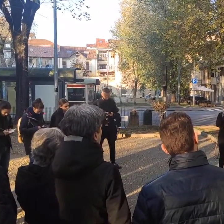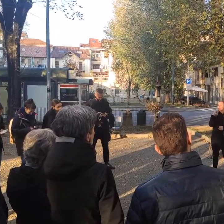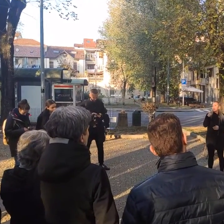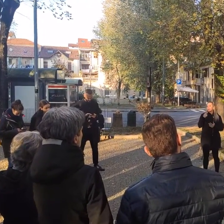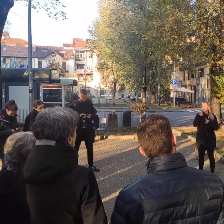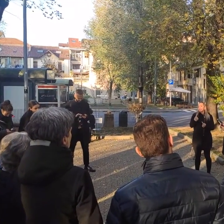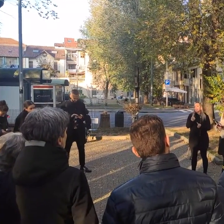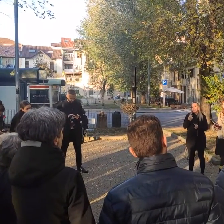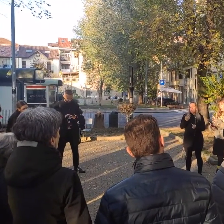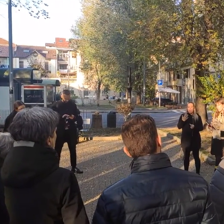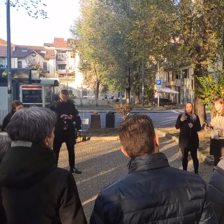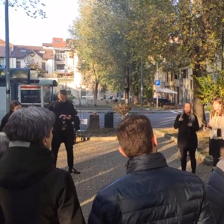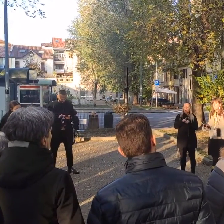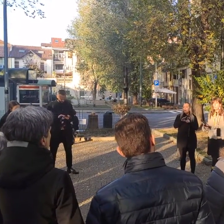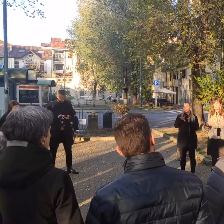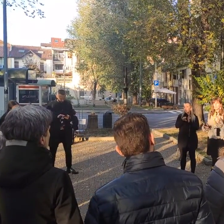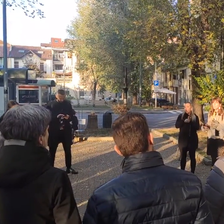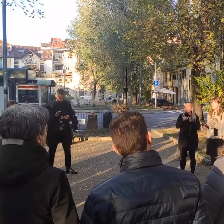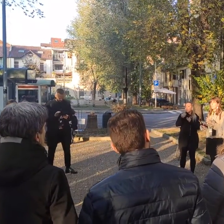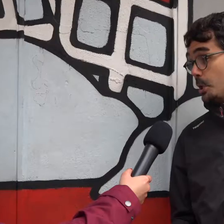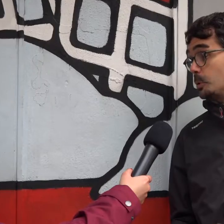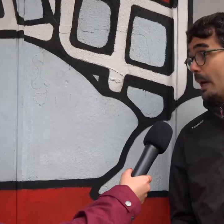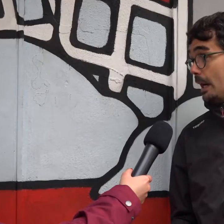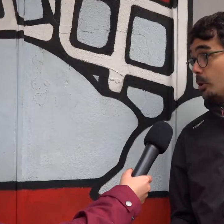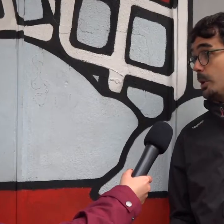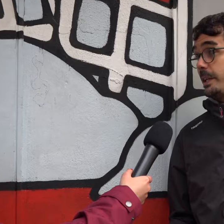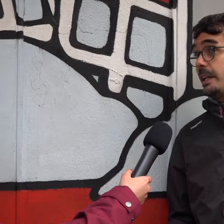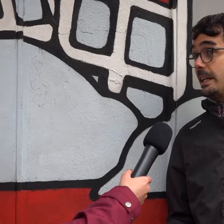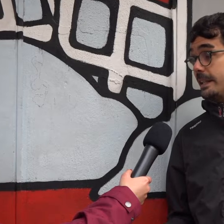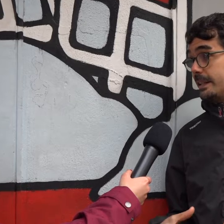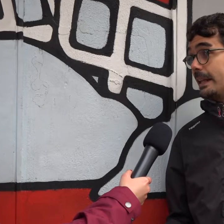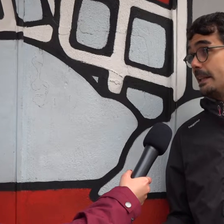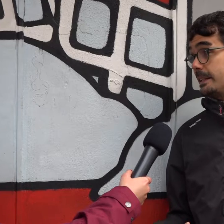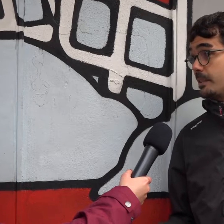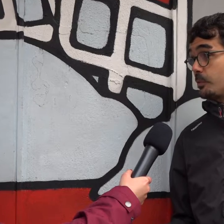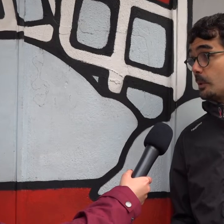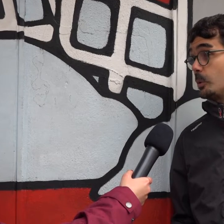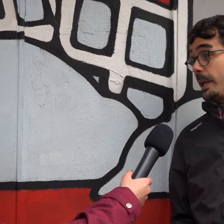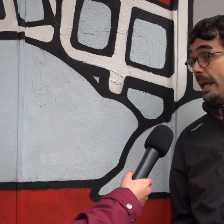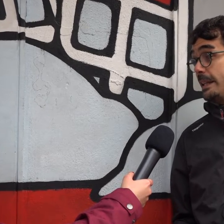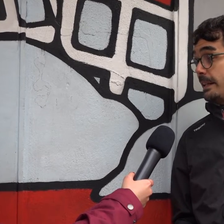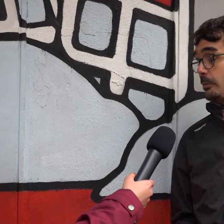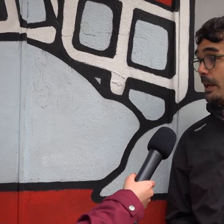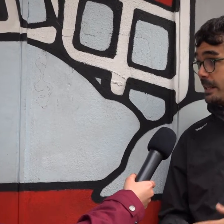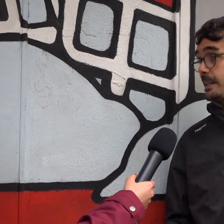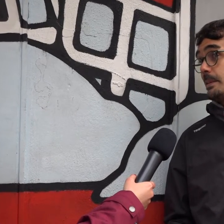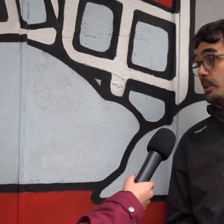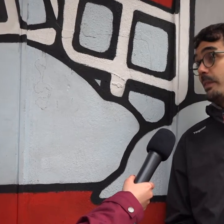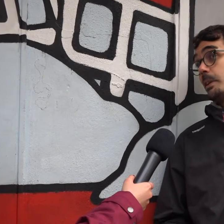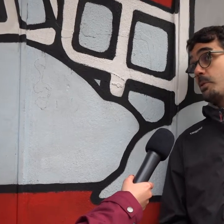importante questo tipo di esperienza perché ci aiuta a cogliere dei dettagli, delle sfumature e una ricchezza emotiva che queste